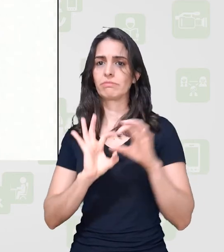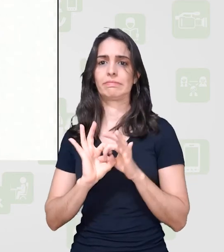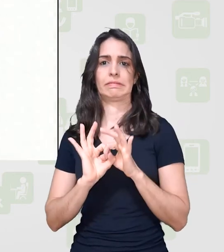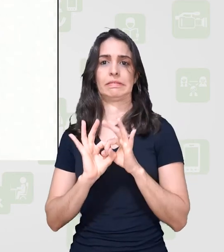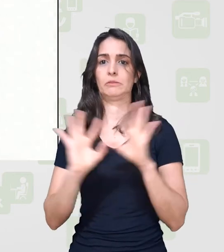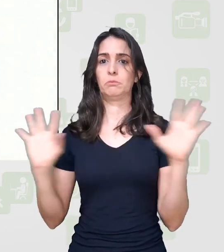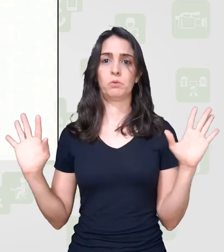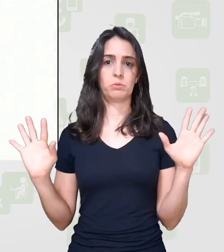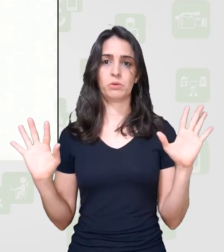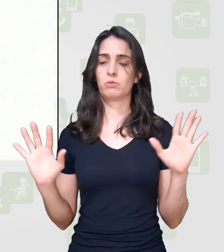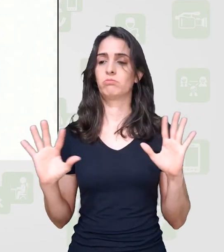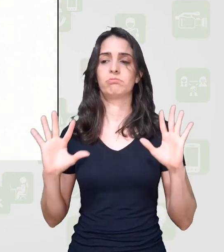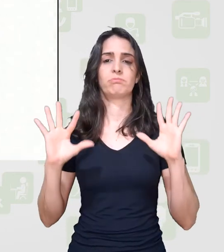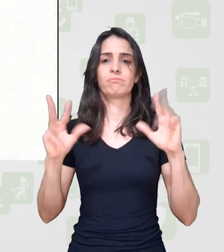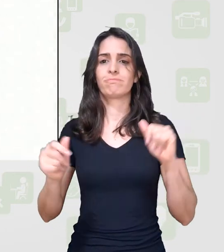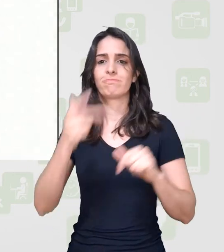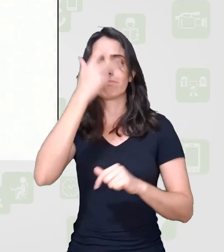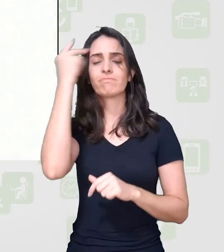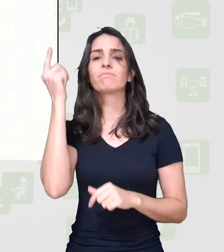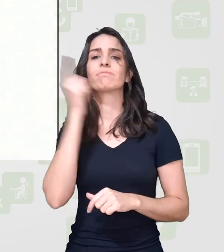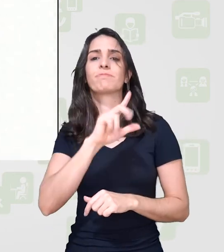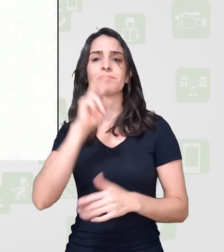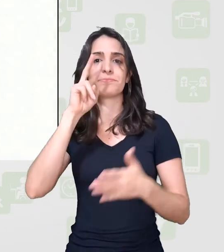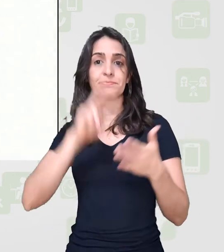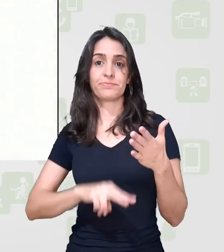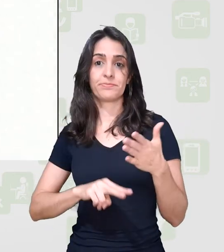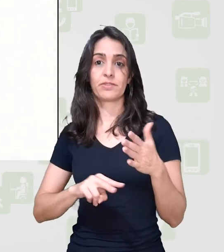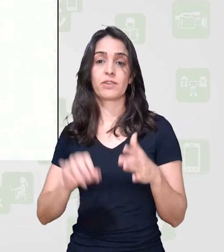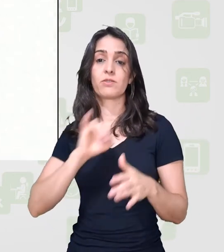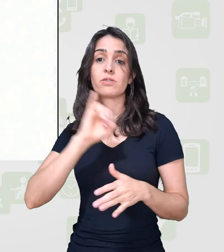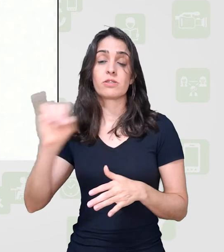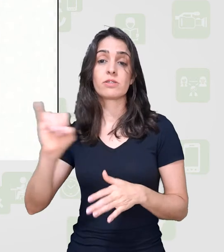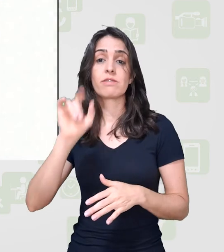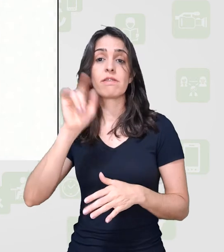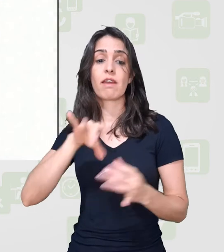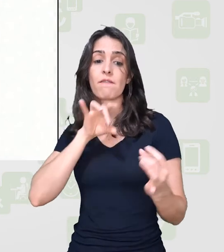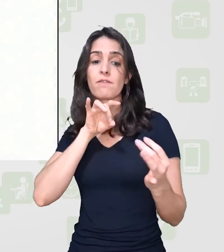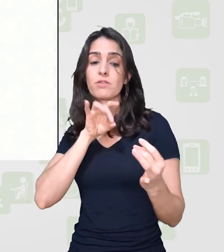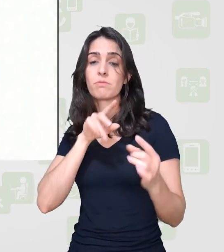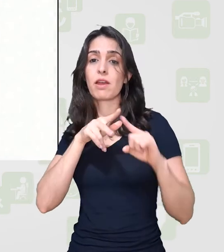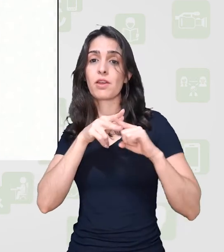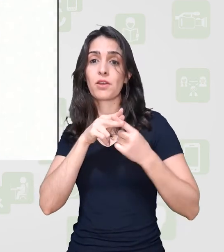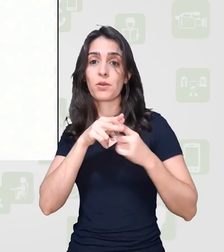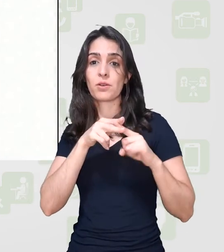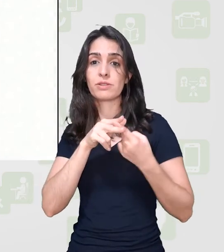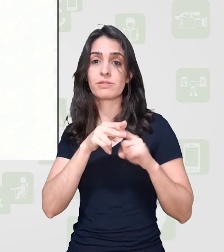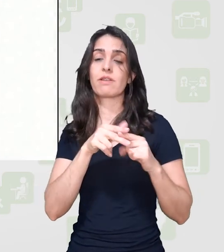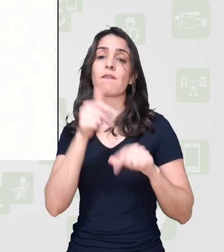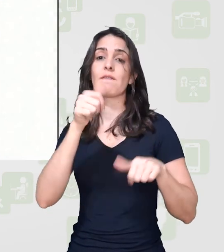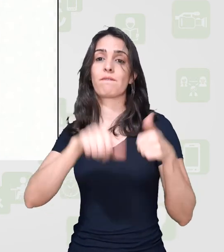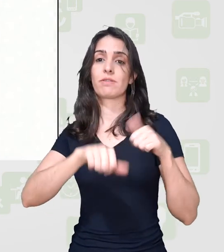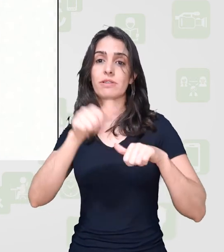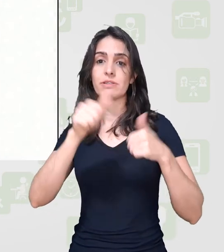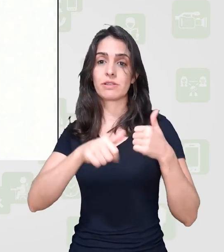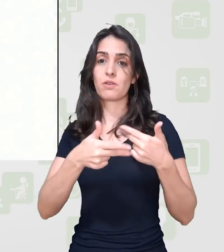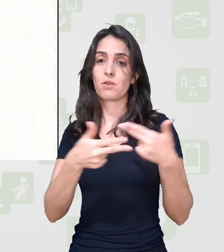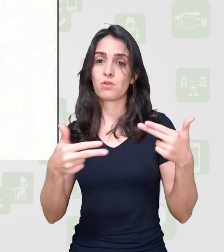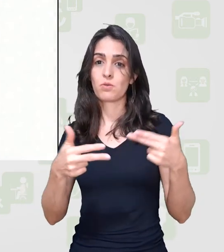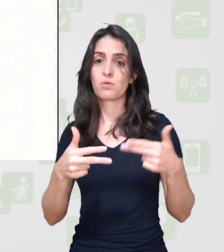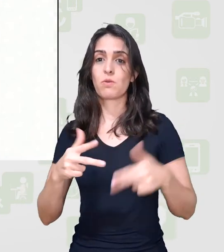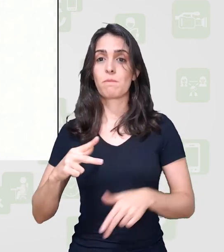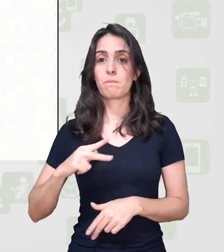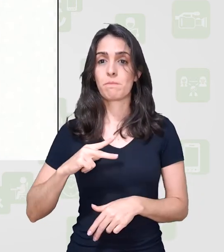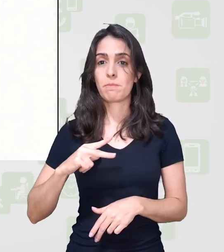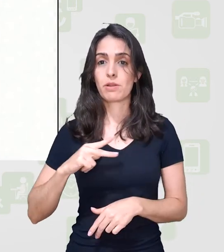público então se for o caso de uma avaliação mais aprofundada de uma correção